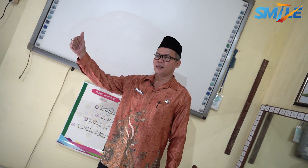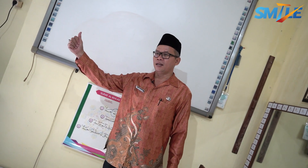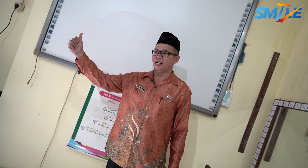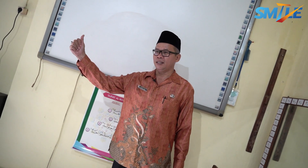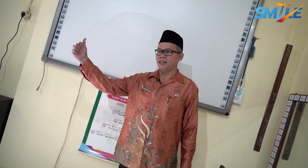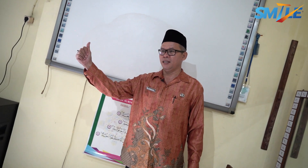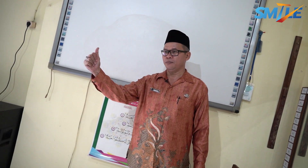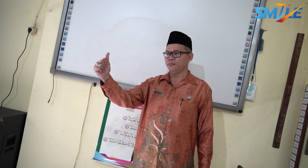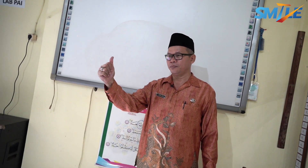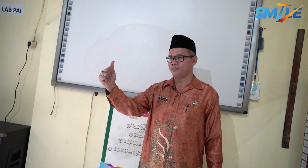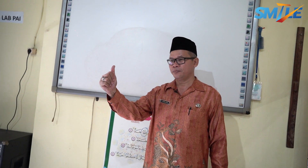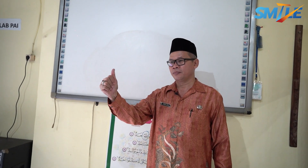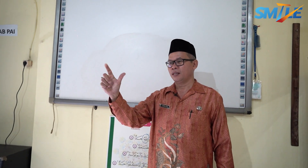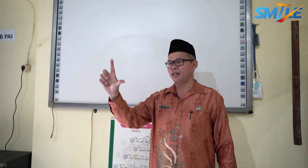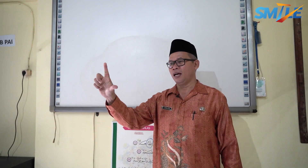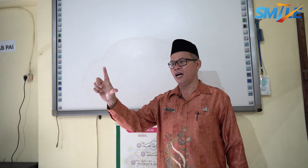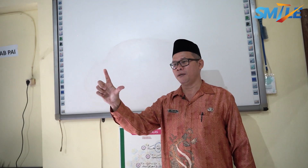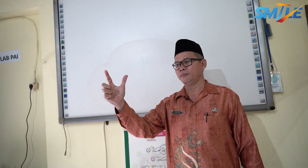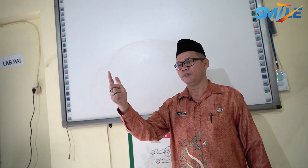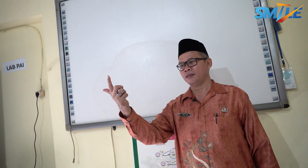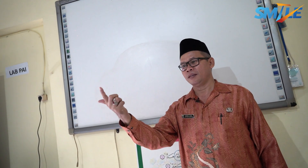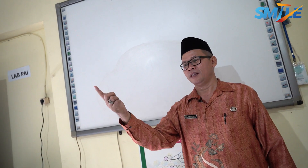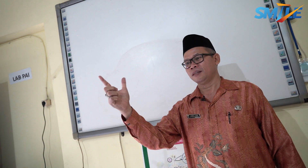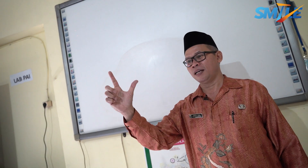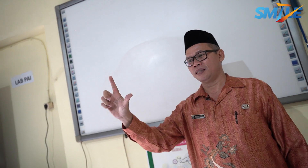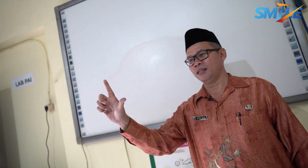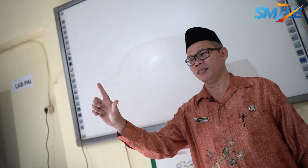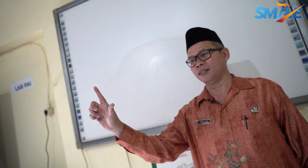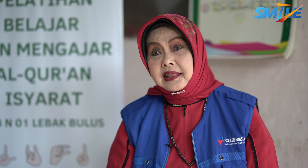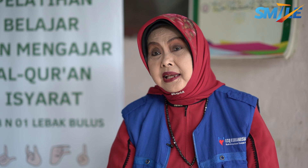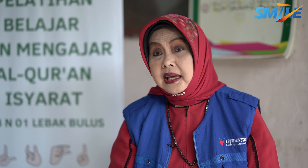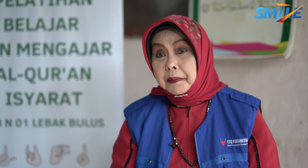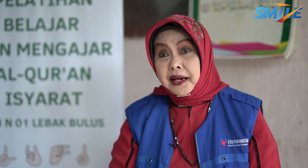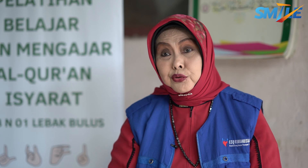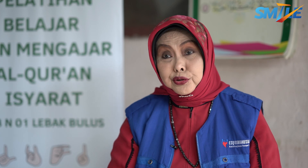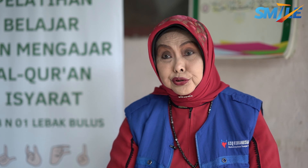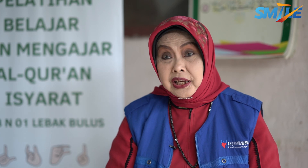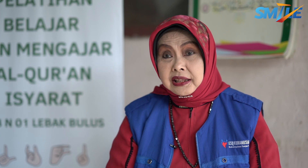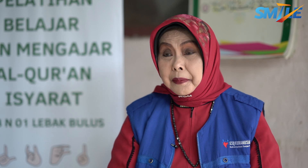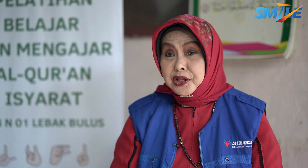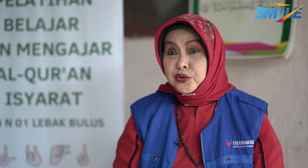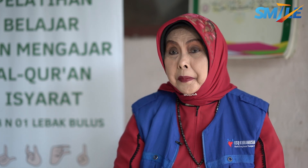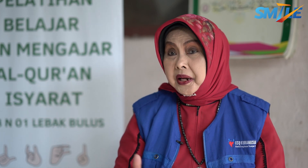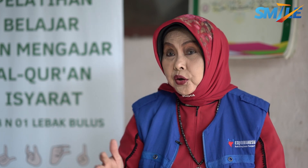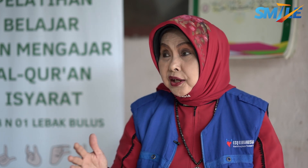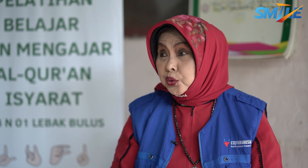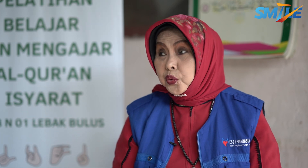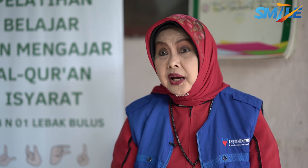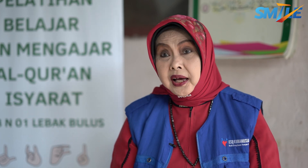oleh para gurunya. Nah, di sini kami mengadakan juga satu pelatihan, tidak hanya para guru, tapi juga para orang tua